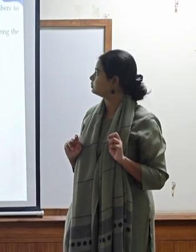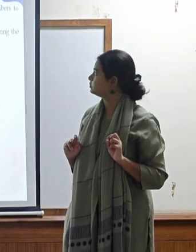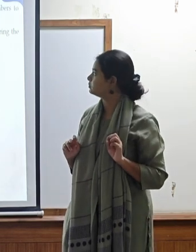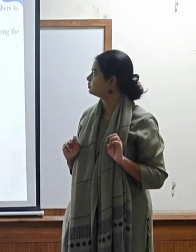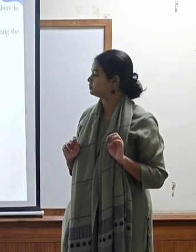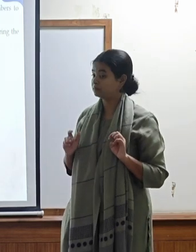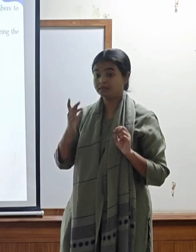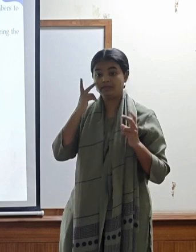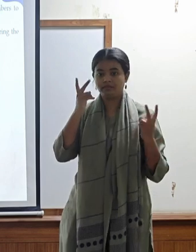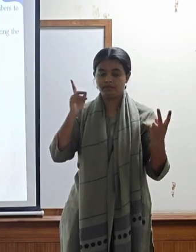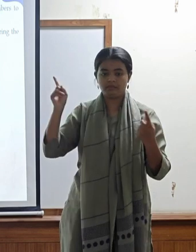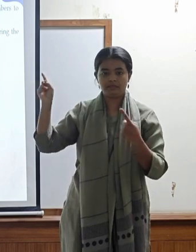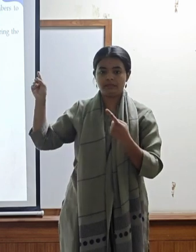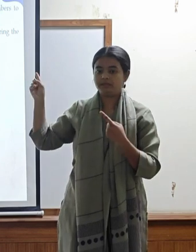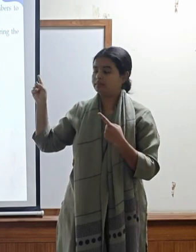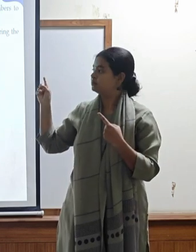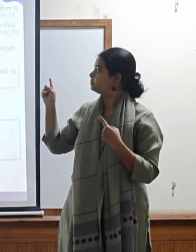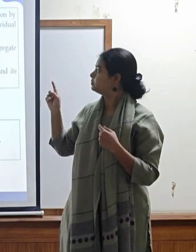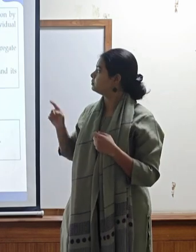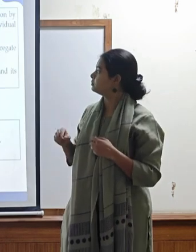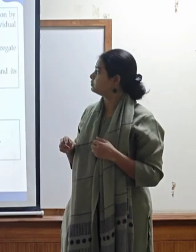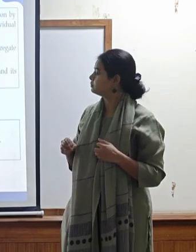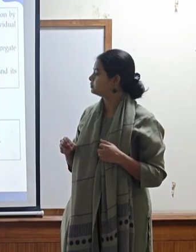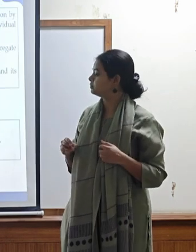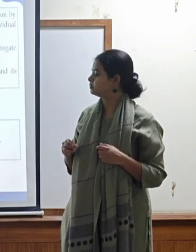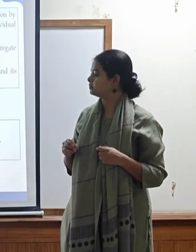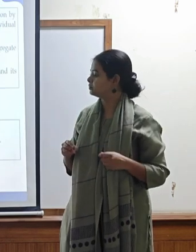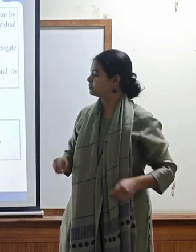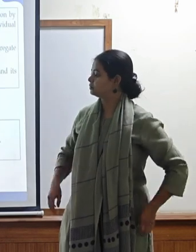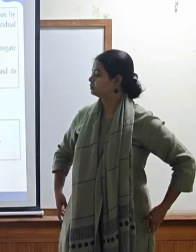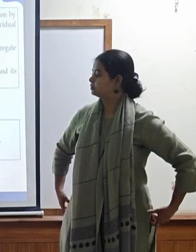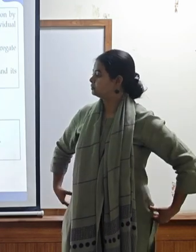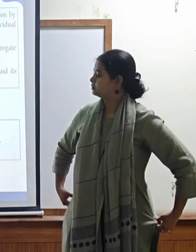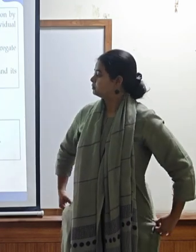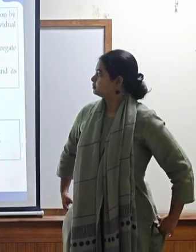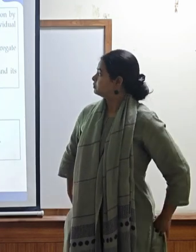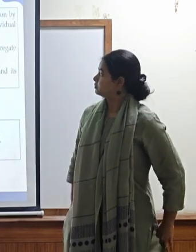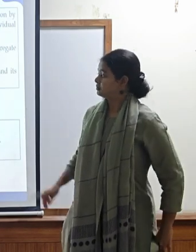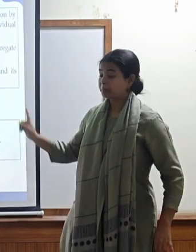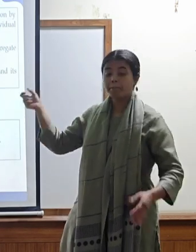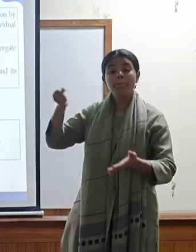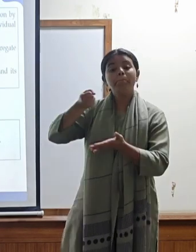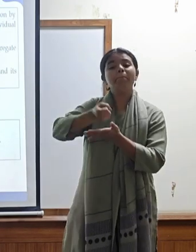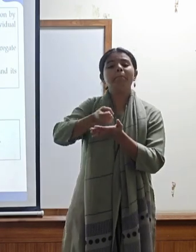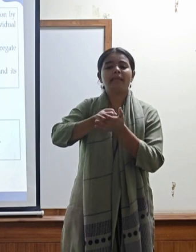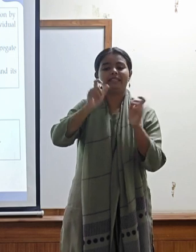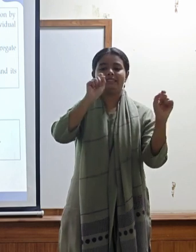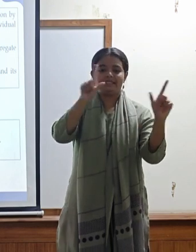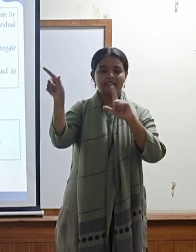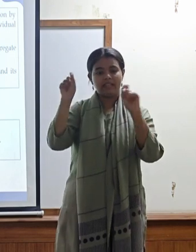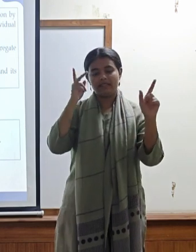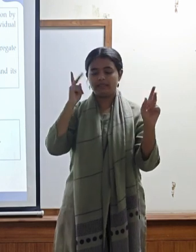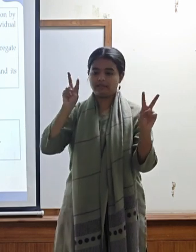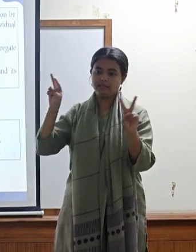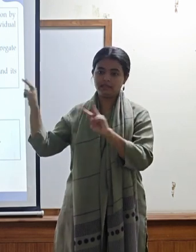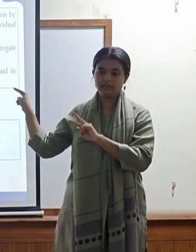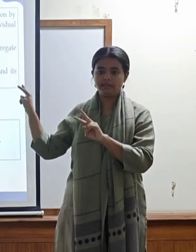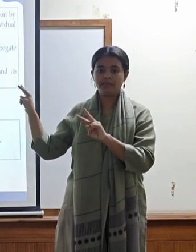देखिए, अब सबसे पहले हम कुछ बेसिक स्लाइड्स देखते हैं, उसके बाद हम वापस जो नए चेंजेस आए